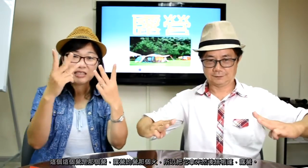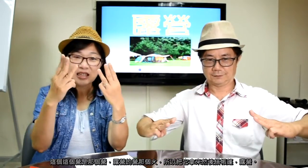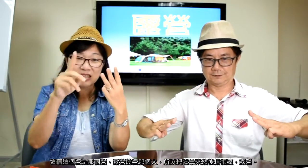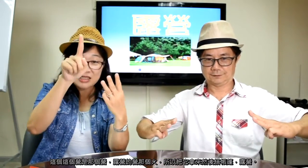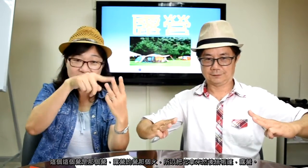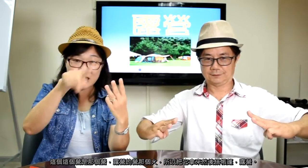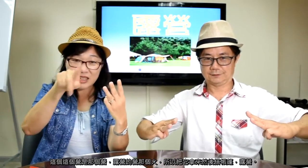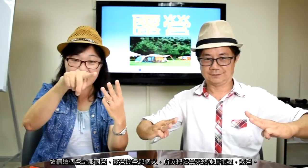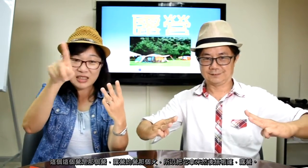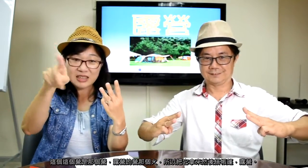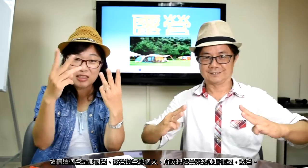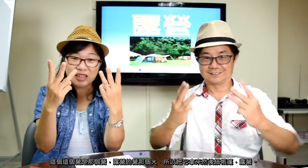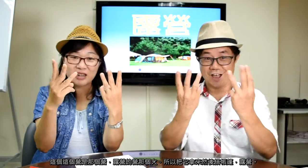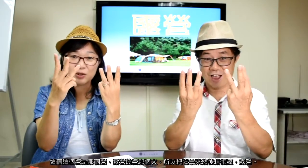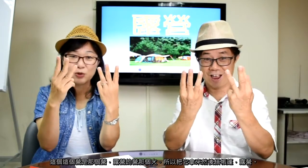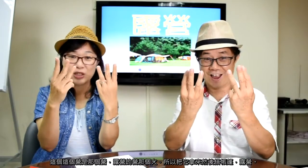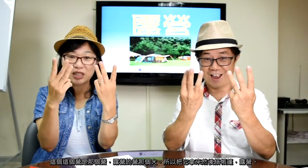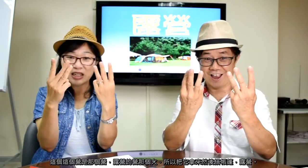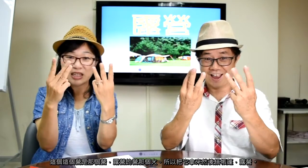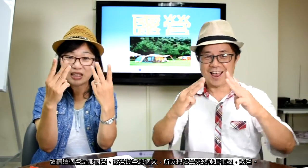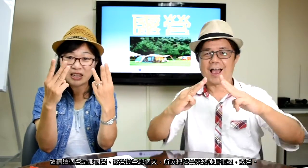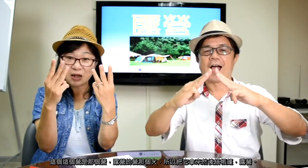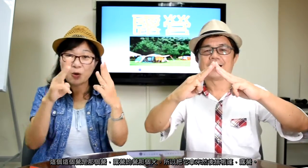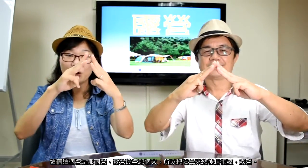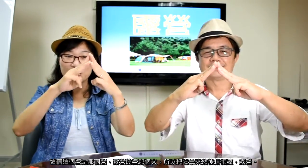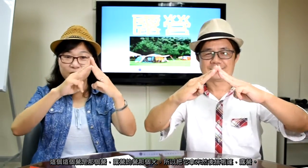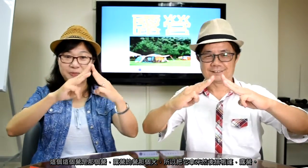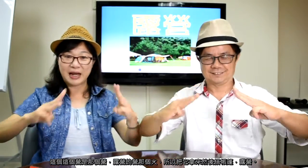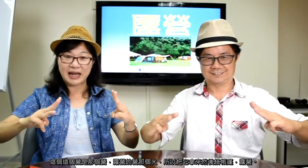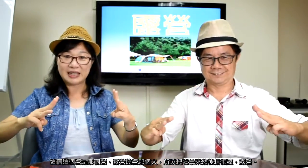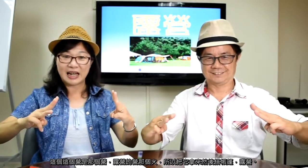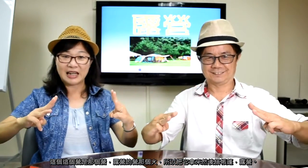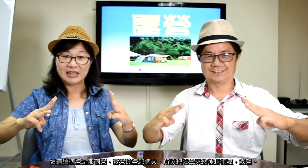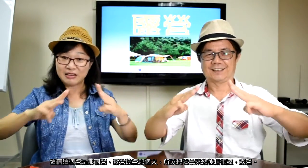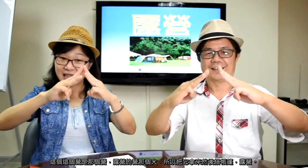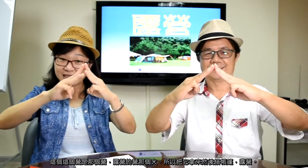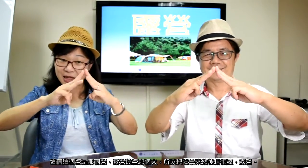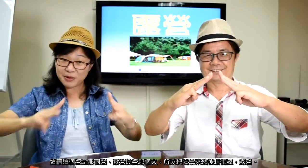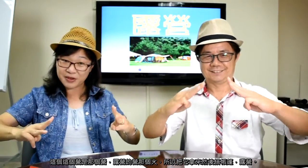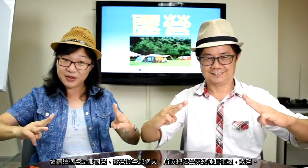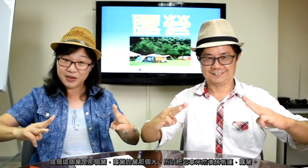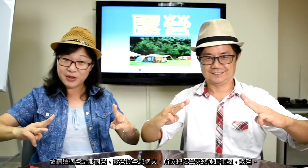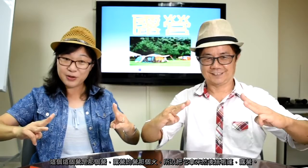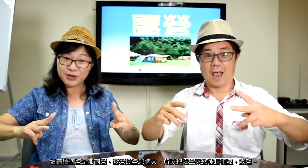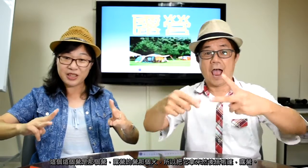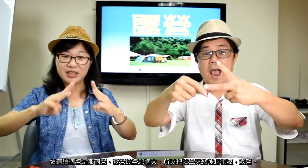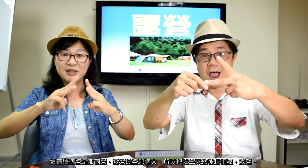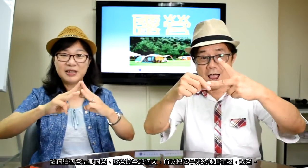这个营是那个营，好，露营的营，那个火，所以把它拿来，然后搭帐篷，露营。